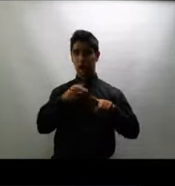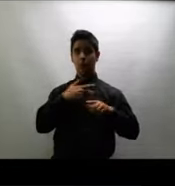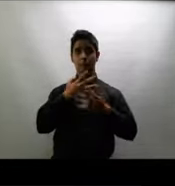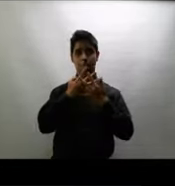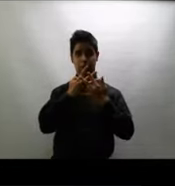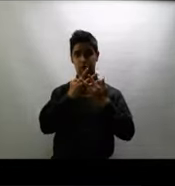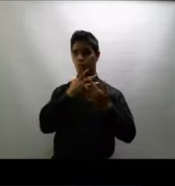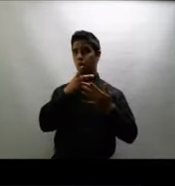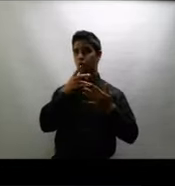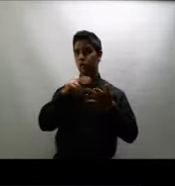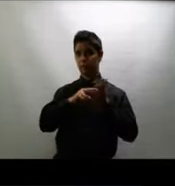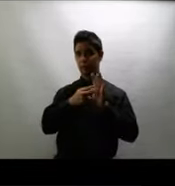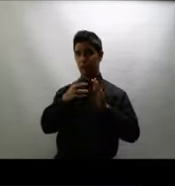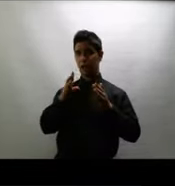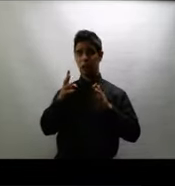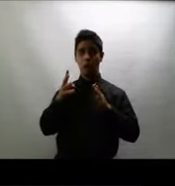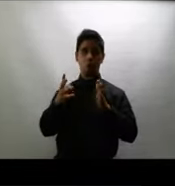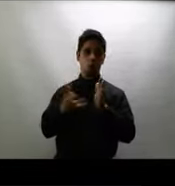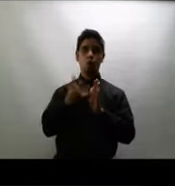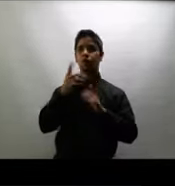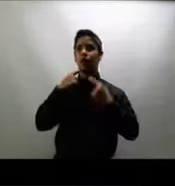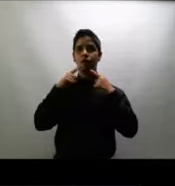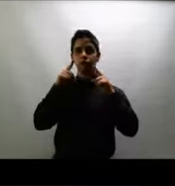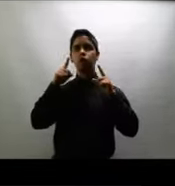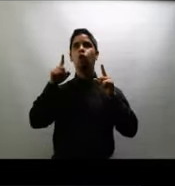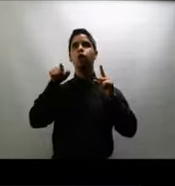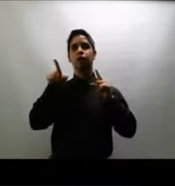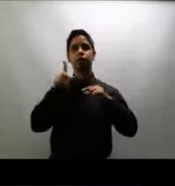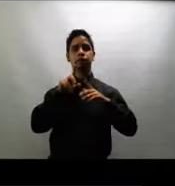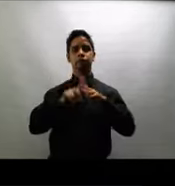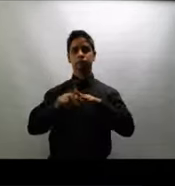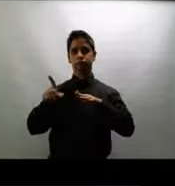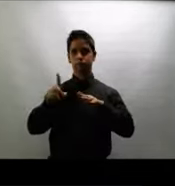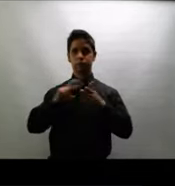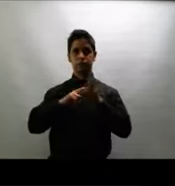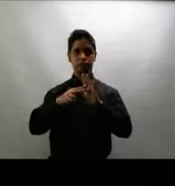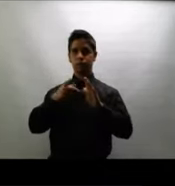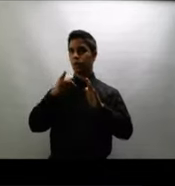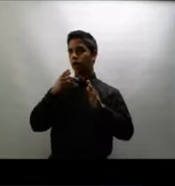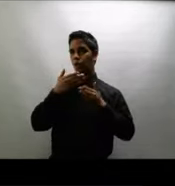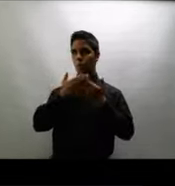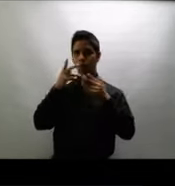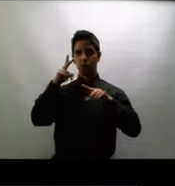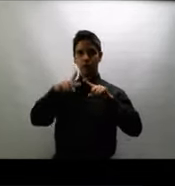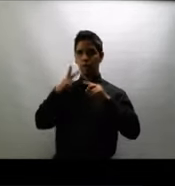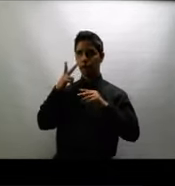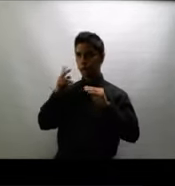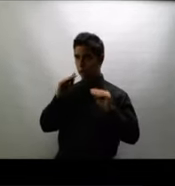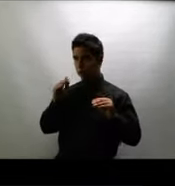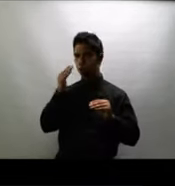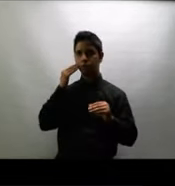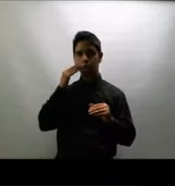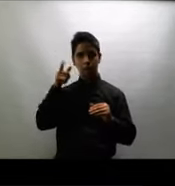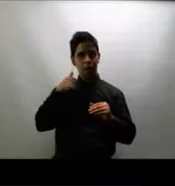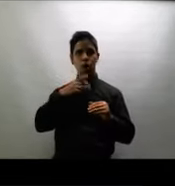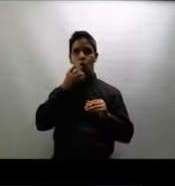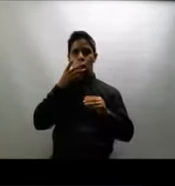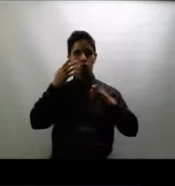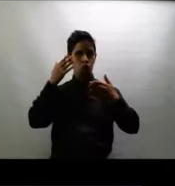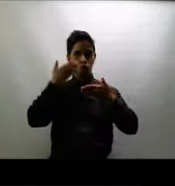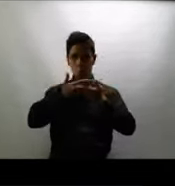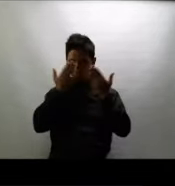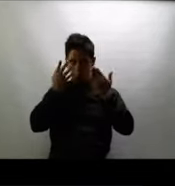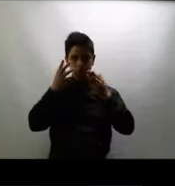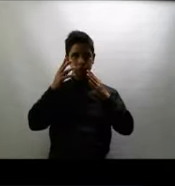Y en la cuarta, por fin salen. Tú sabes que eso es, que no se vea ninguna luz, que eso es a oscuridad plena. Y